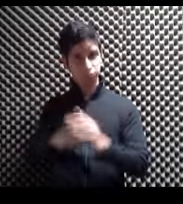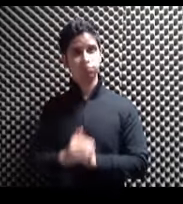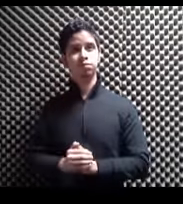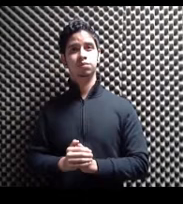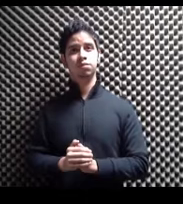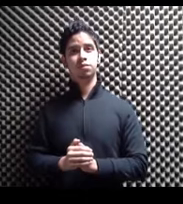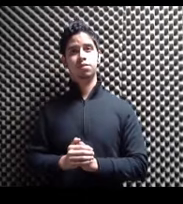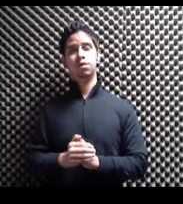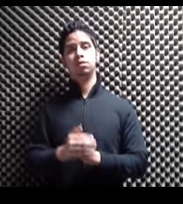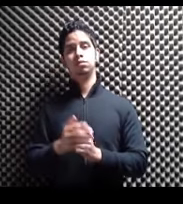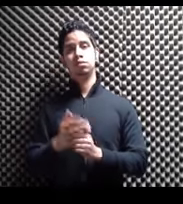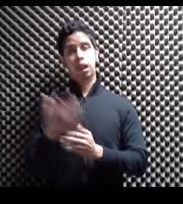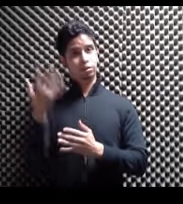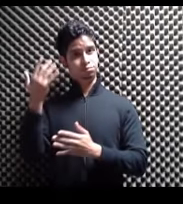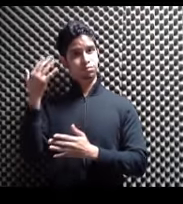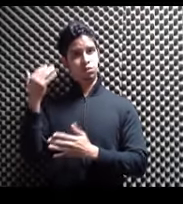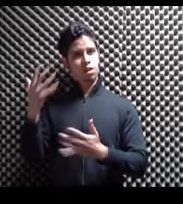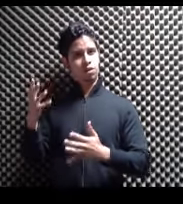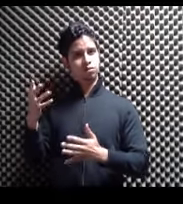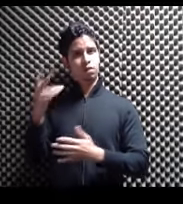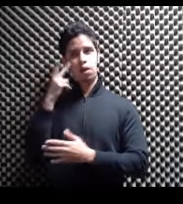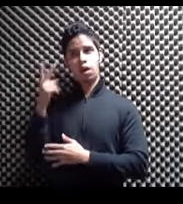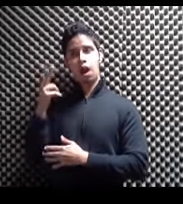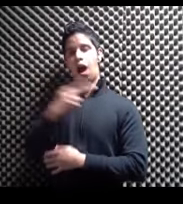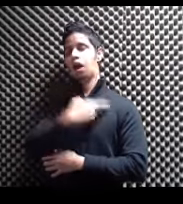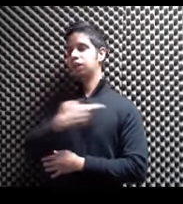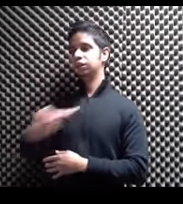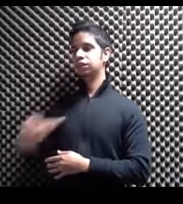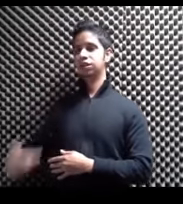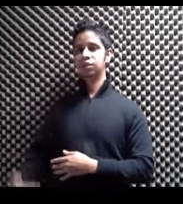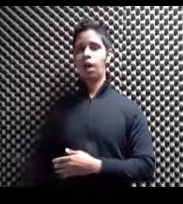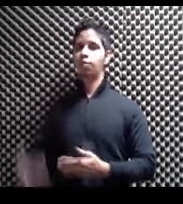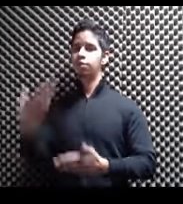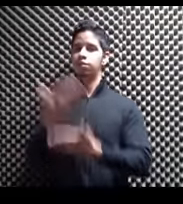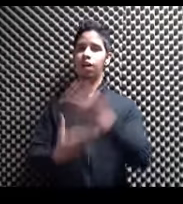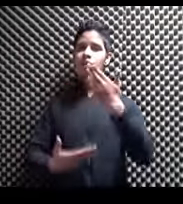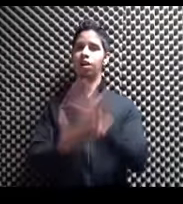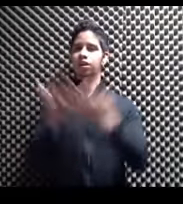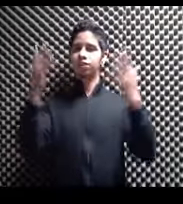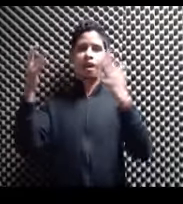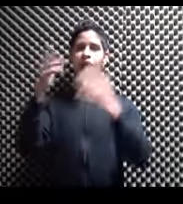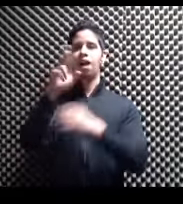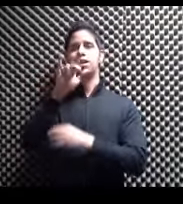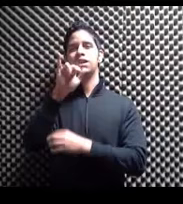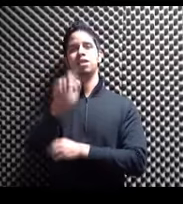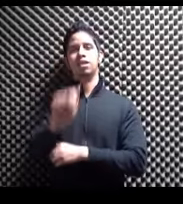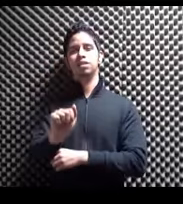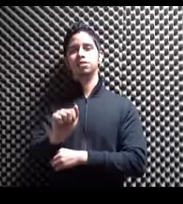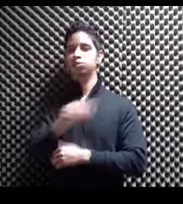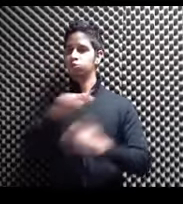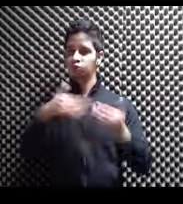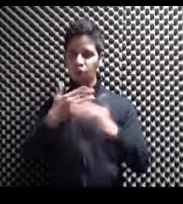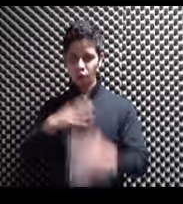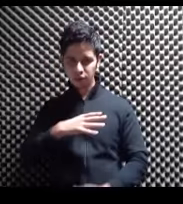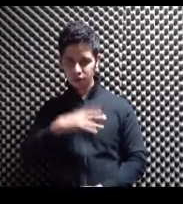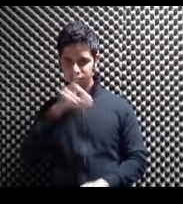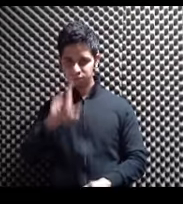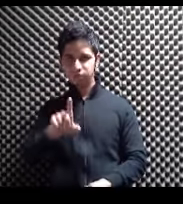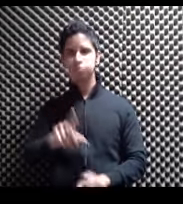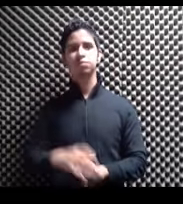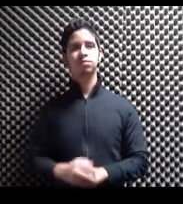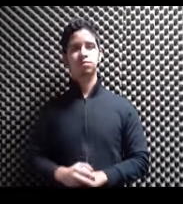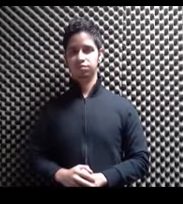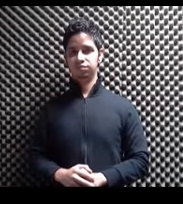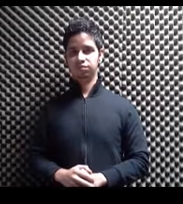Mira, reina. ¡Manos arriba, mi vida! ¡Todo bien! ¡Alegría bomba, ¿Qué eso? Te